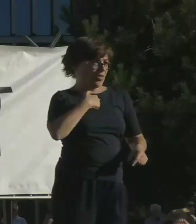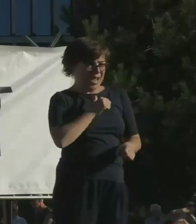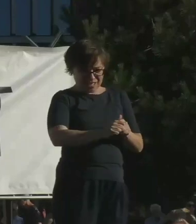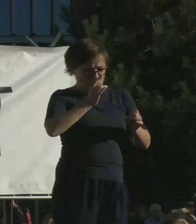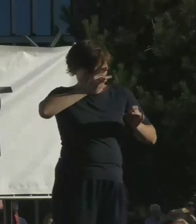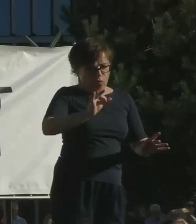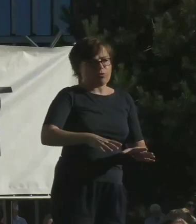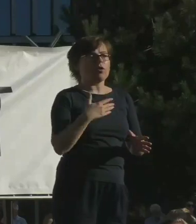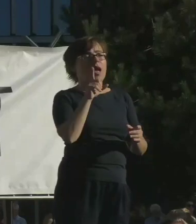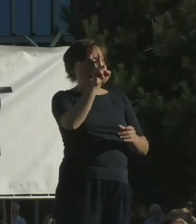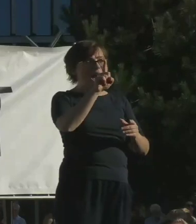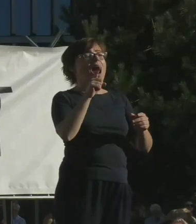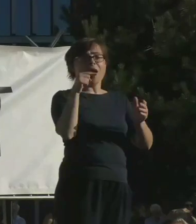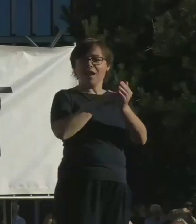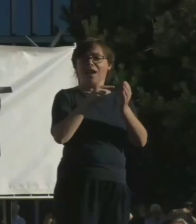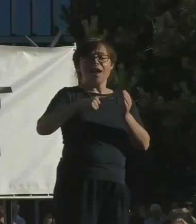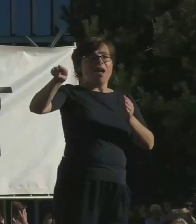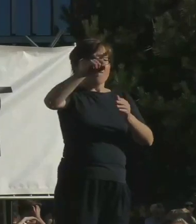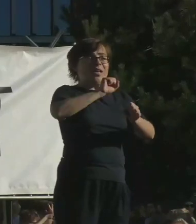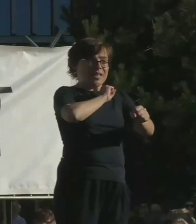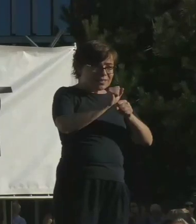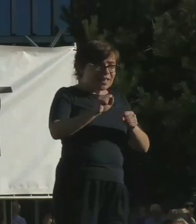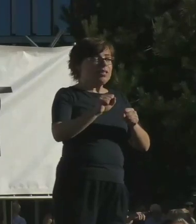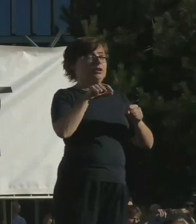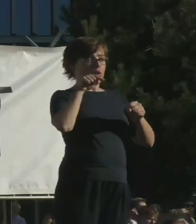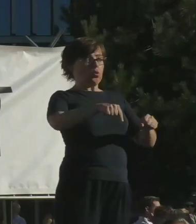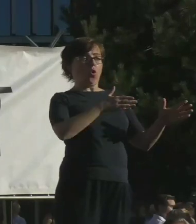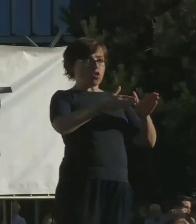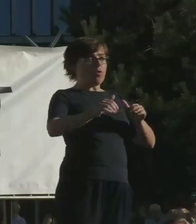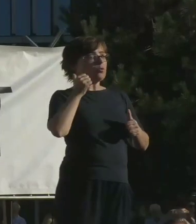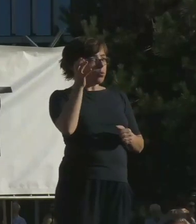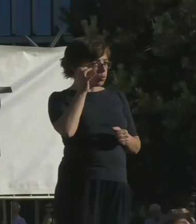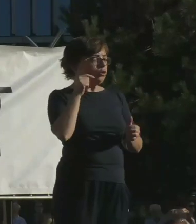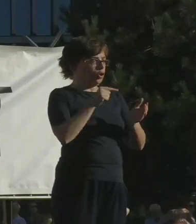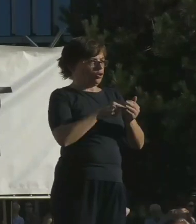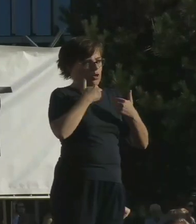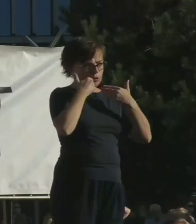Ale tym bardziej za to, że tu jesteście gotowe to usłyszeć. To dziękuję.